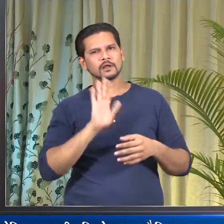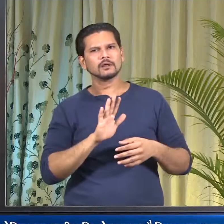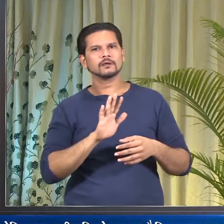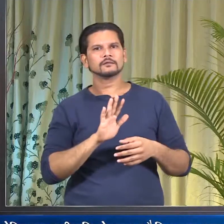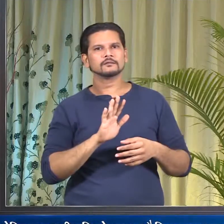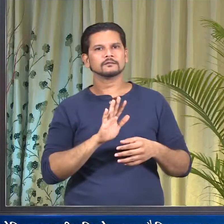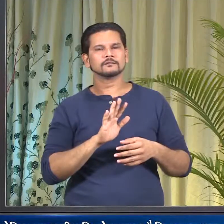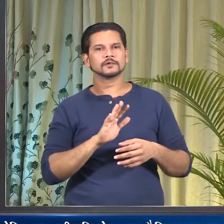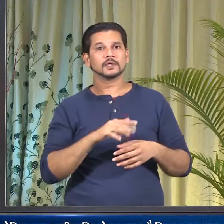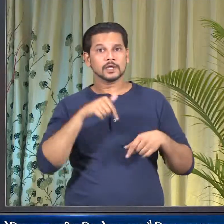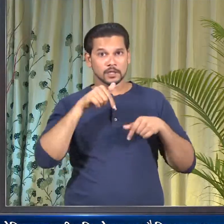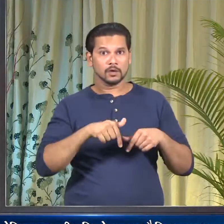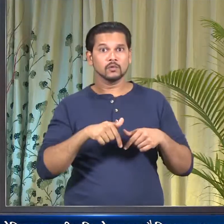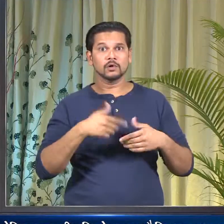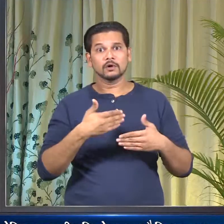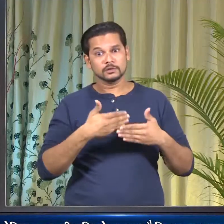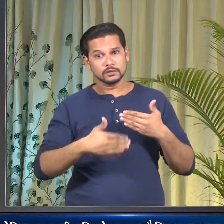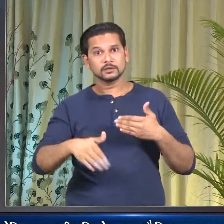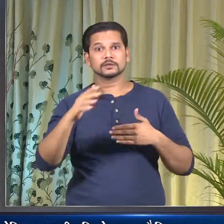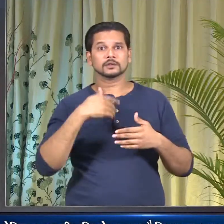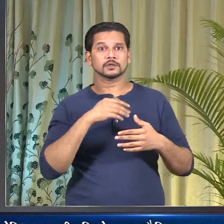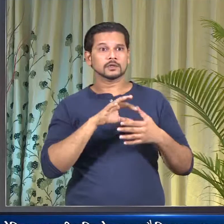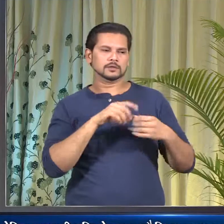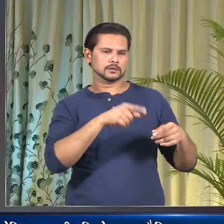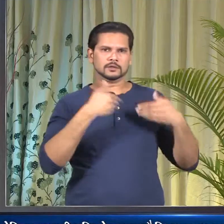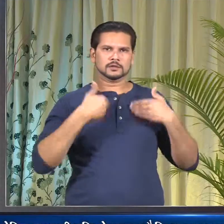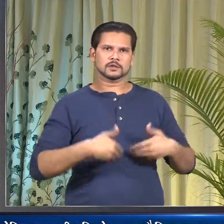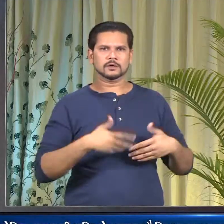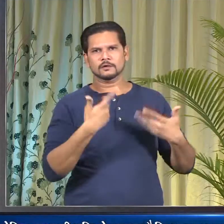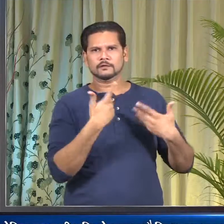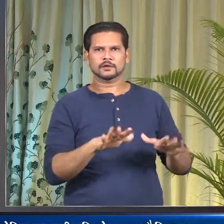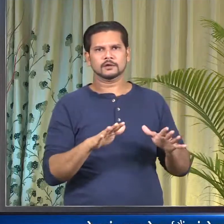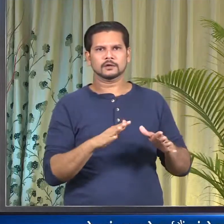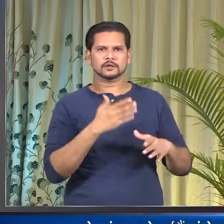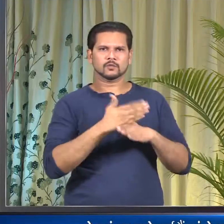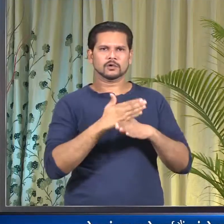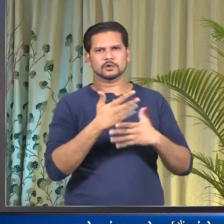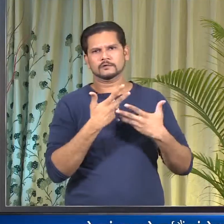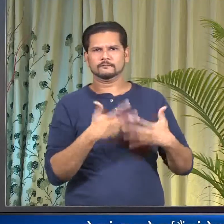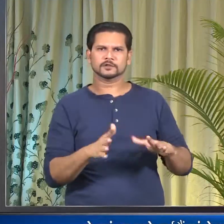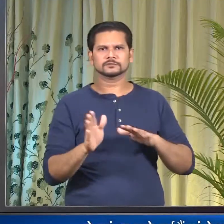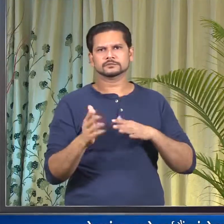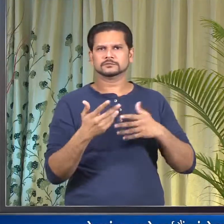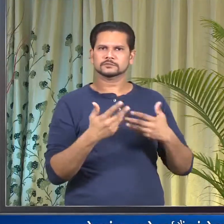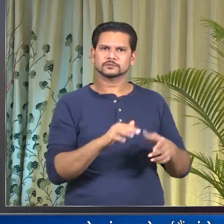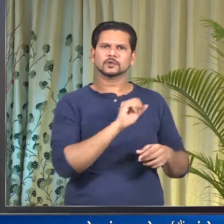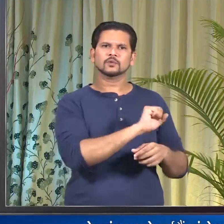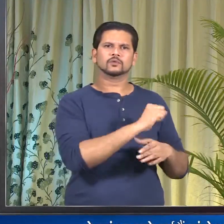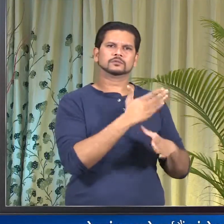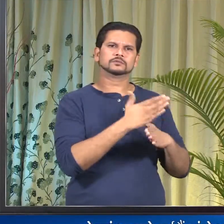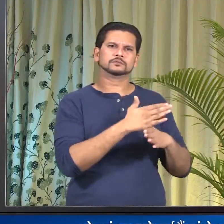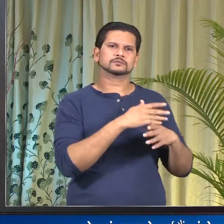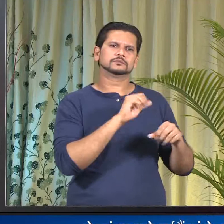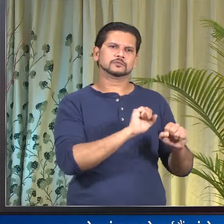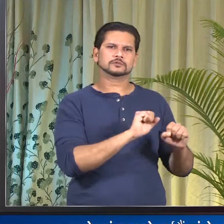थी और हमारे साथ वो कर्म समाप्त हुआ है तो जहां अब उसके कर्म है वहां वो